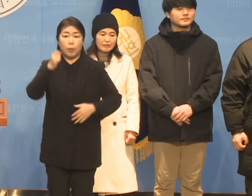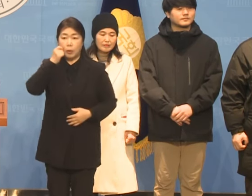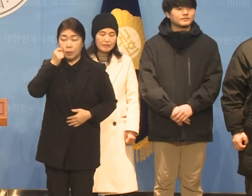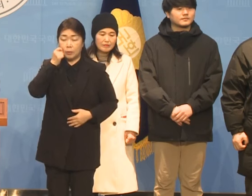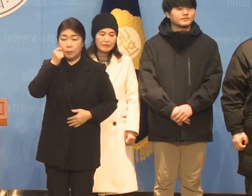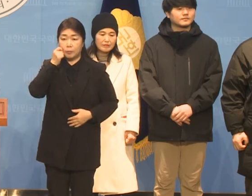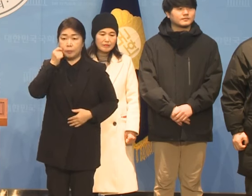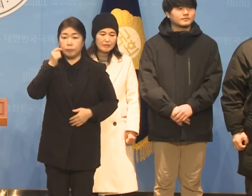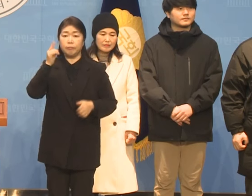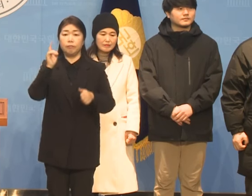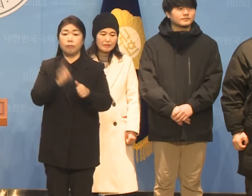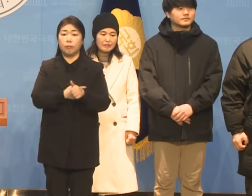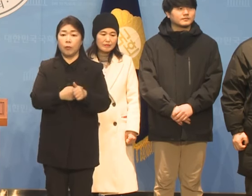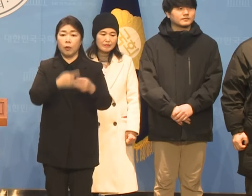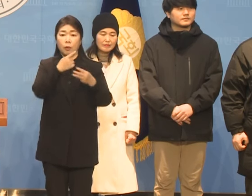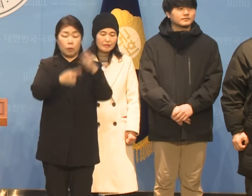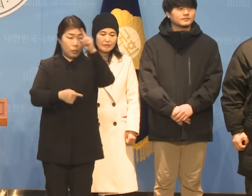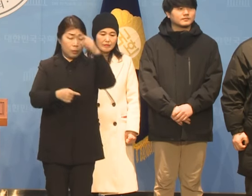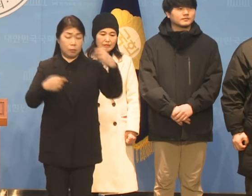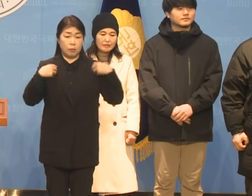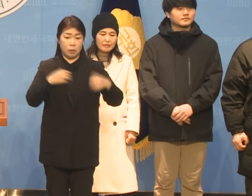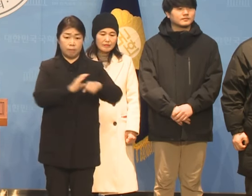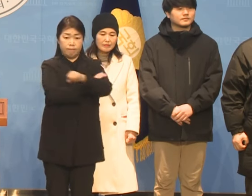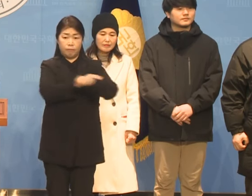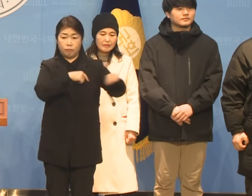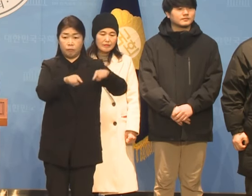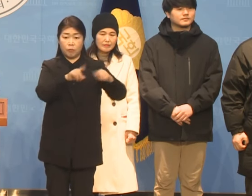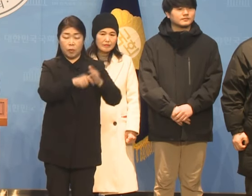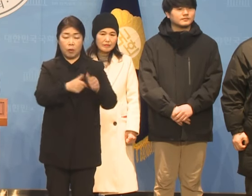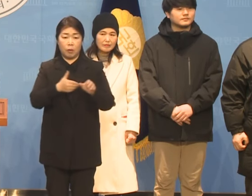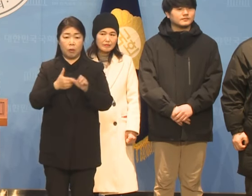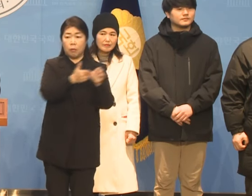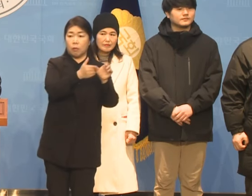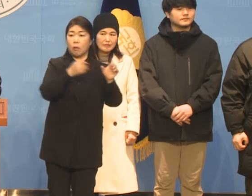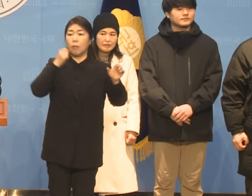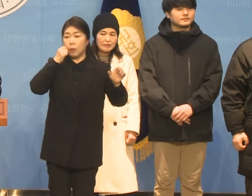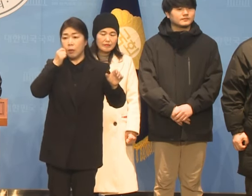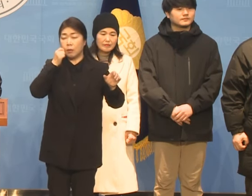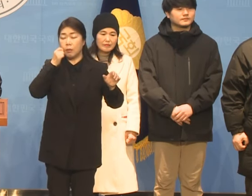정책적인 대안도 제시하지 못한 지 오래되었습니다.